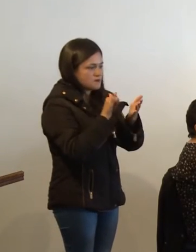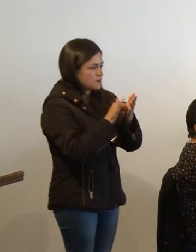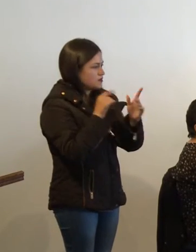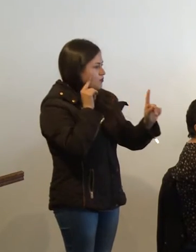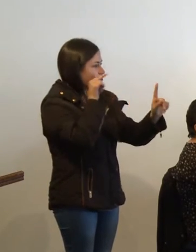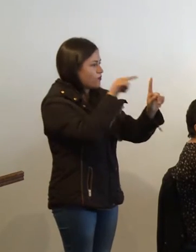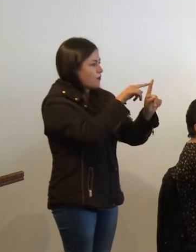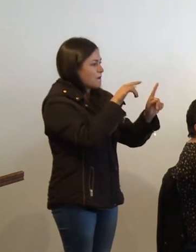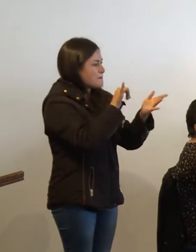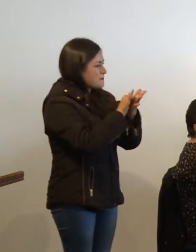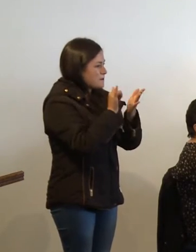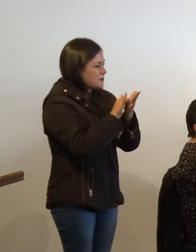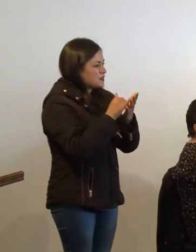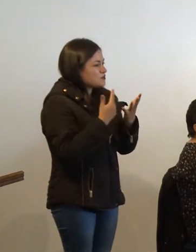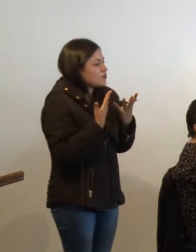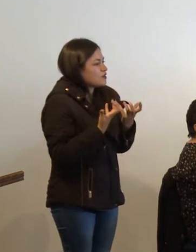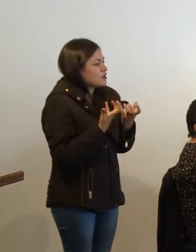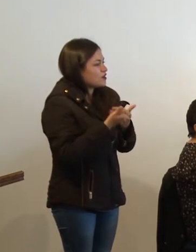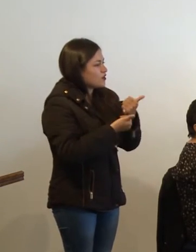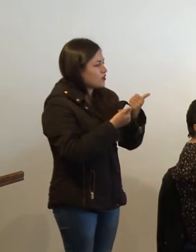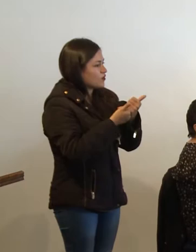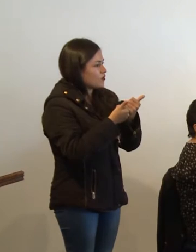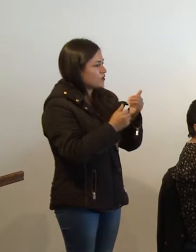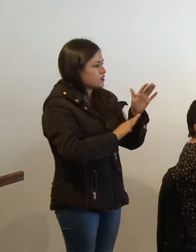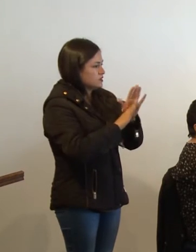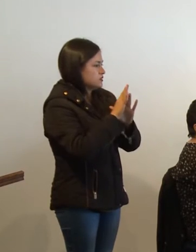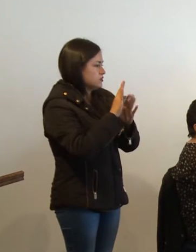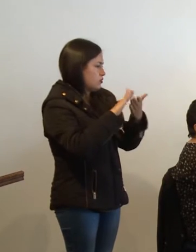empeño que nosotros. Pero